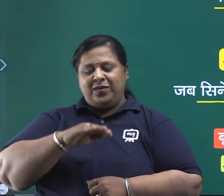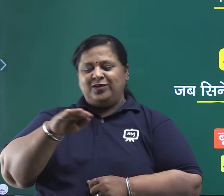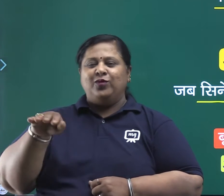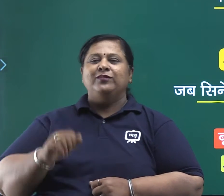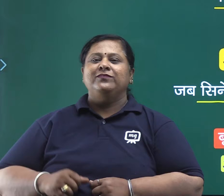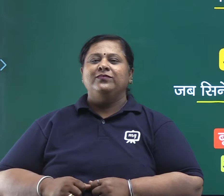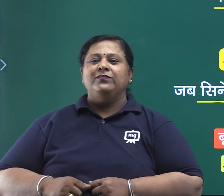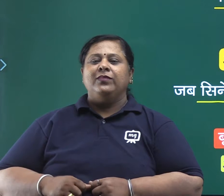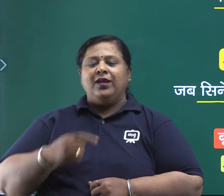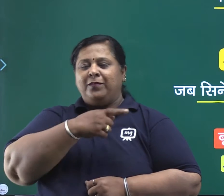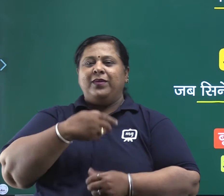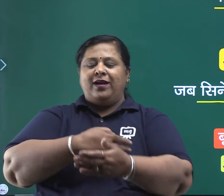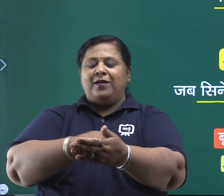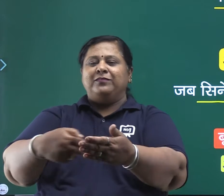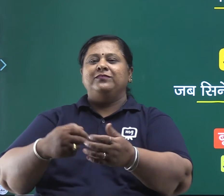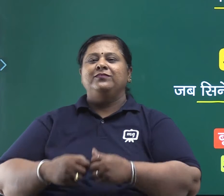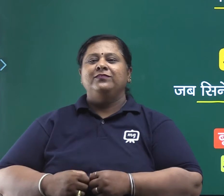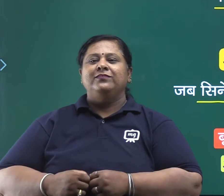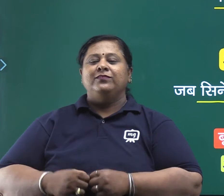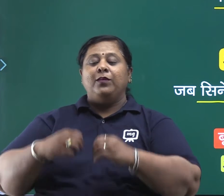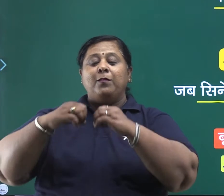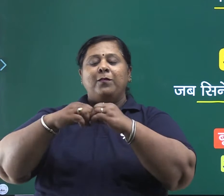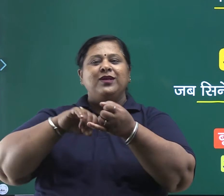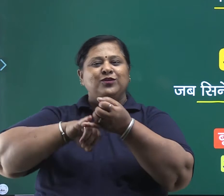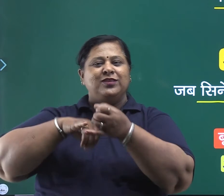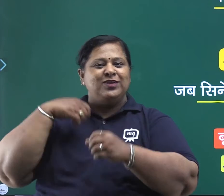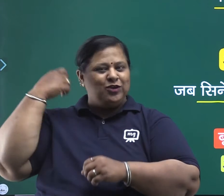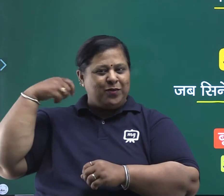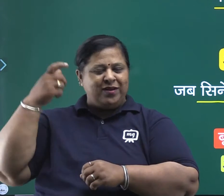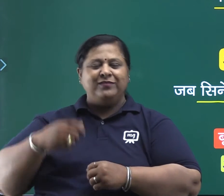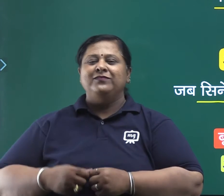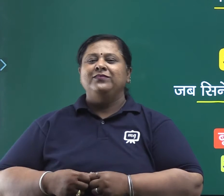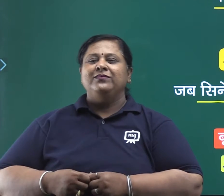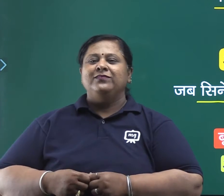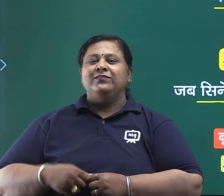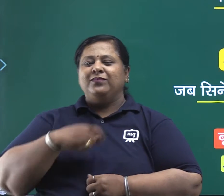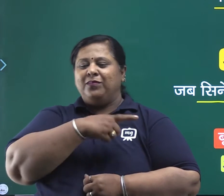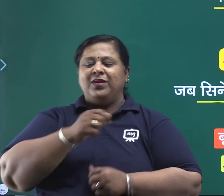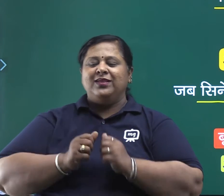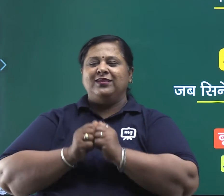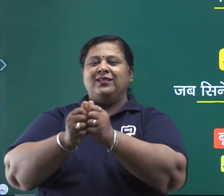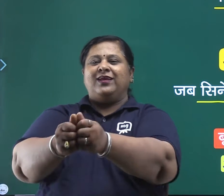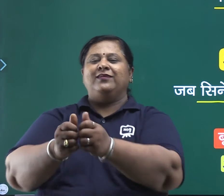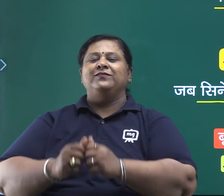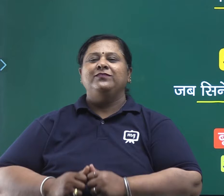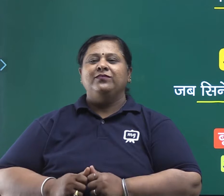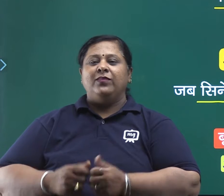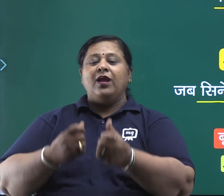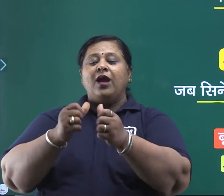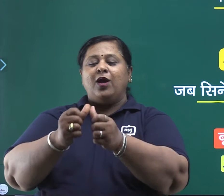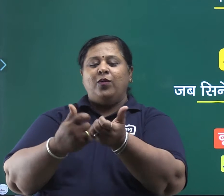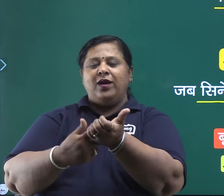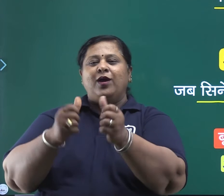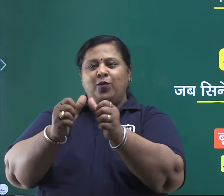बच्चों, मेरा नाम ब्रिज सुंदर शर्मा, मेरे साथ हैं अरुणा